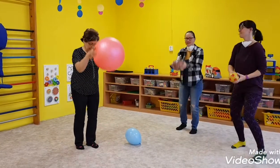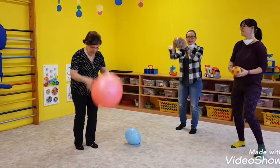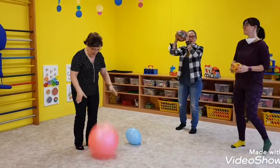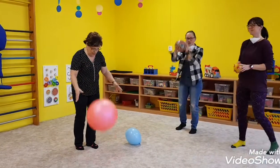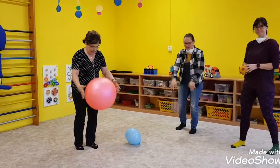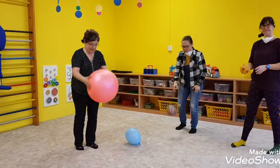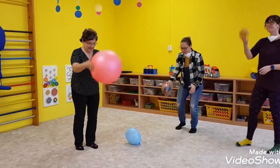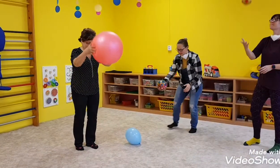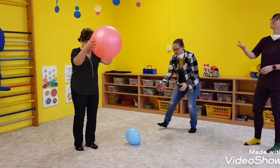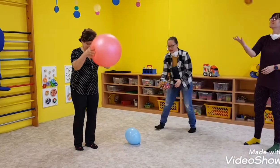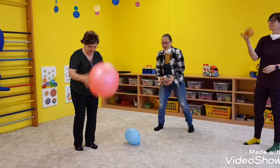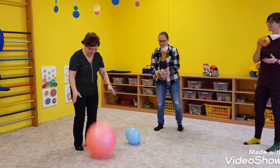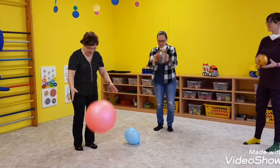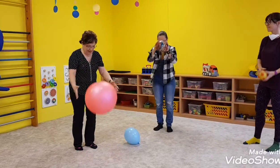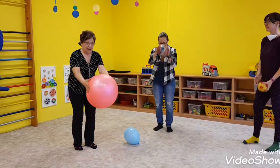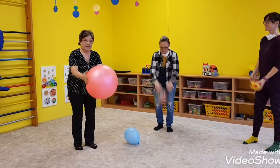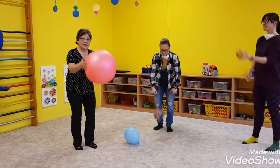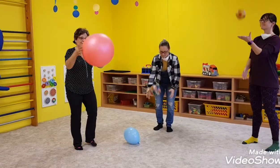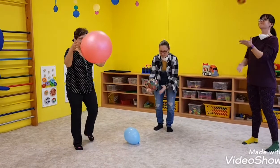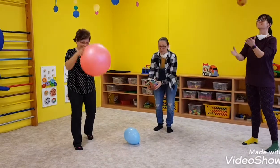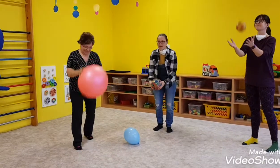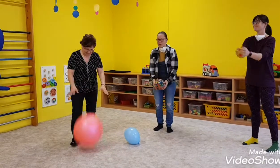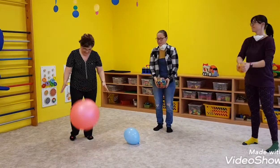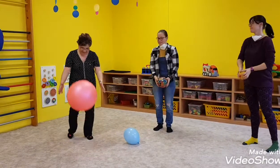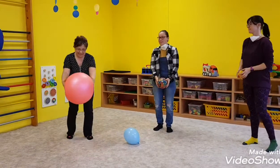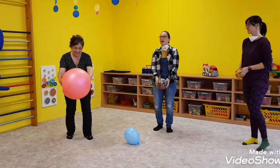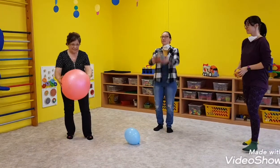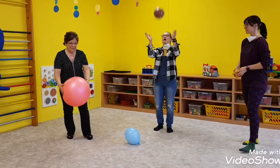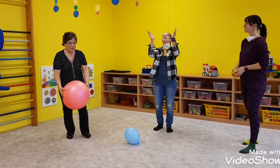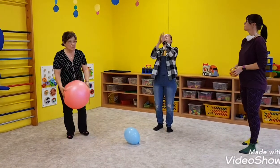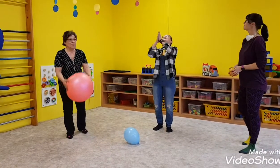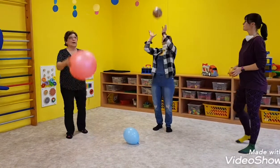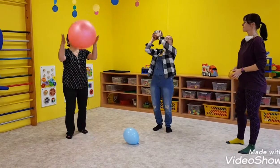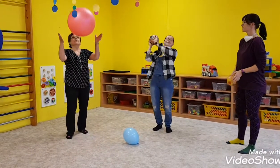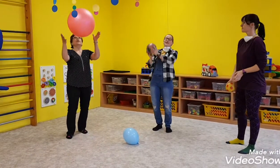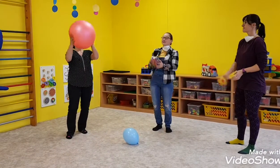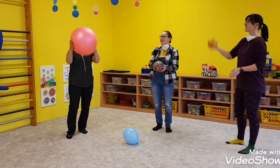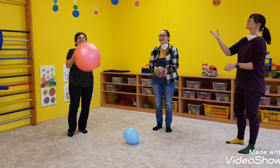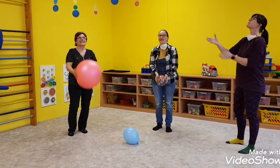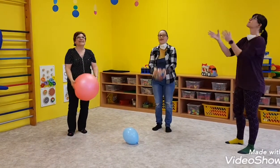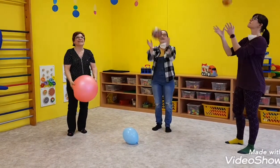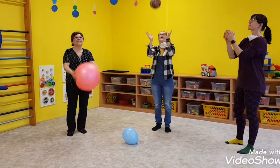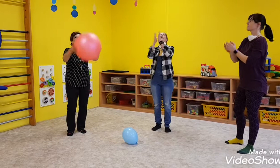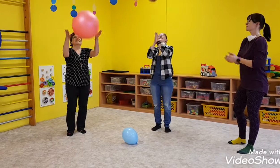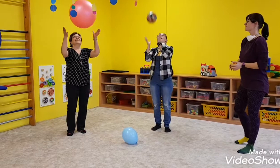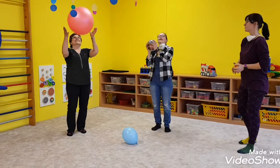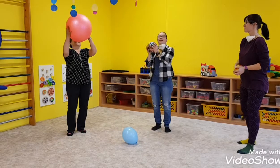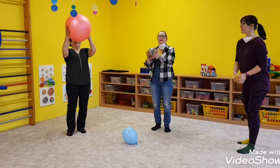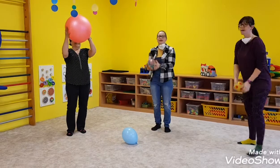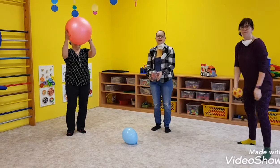se odráží jinak. Ano. A nebo hlasnou se. Tak